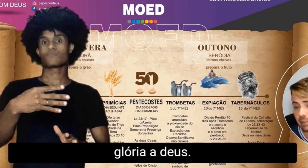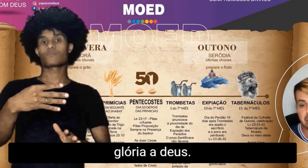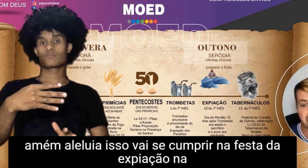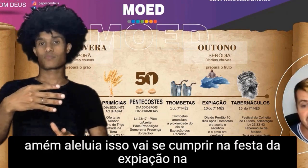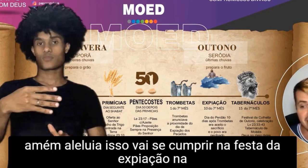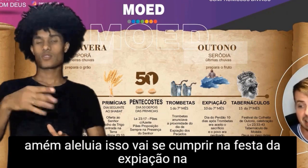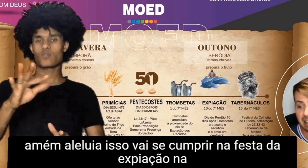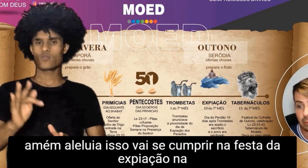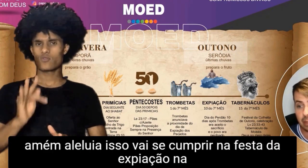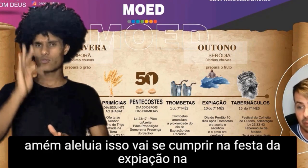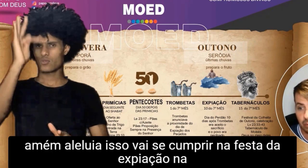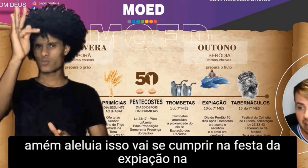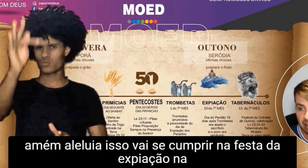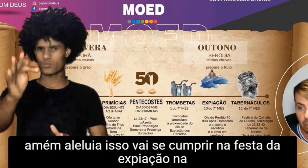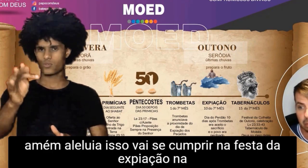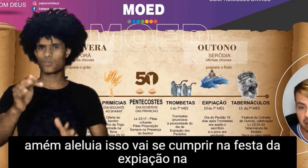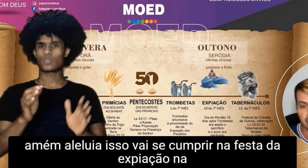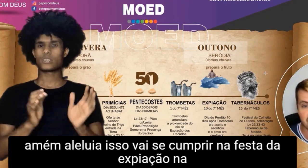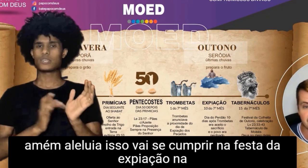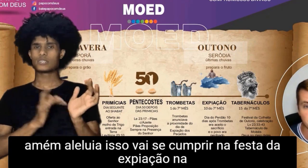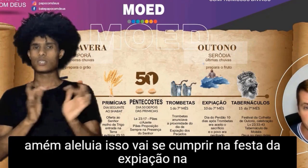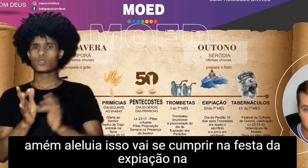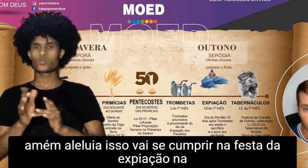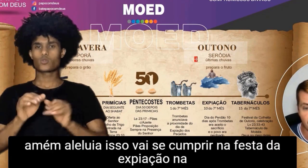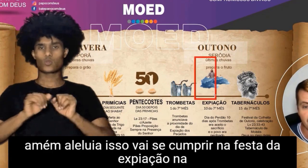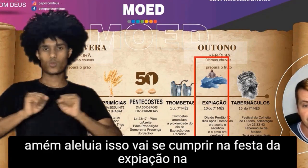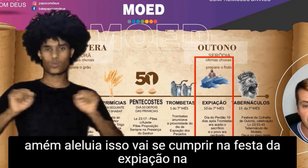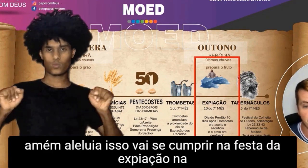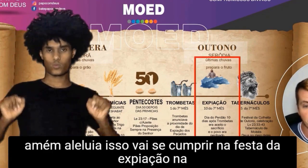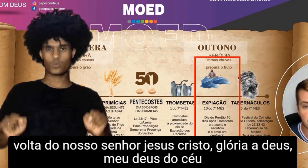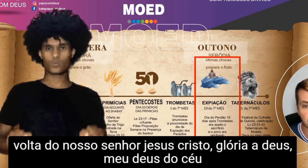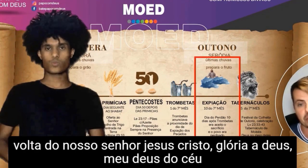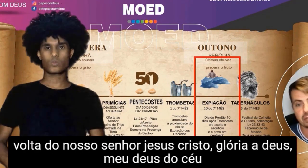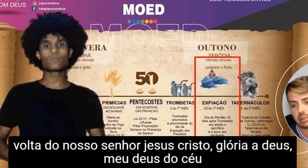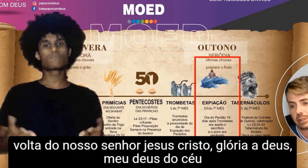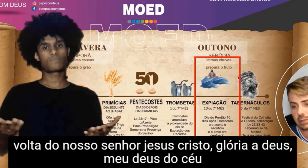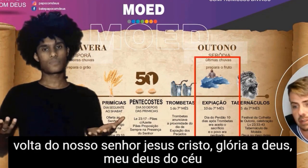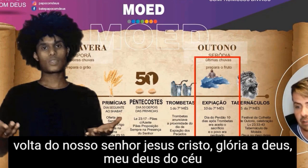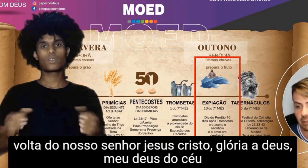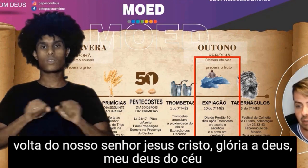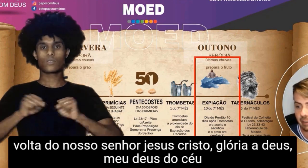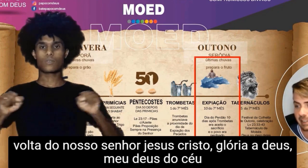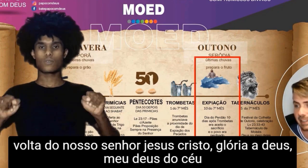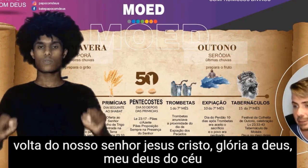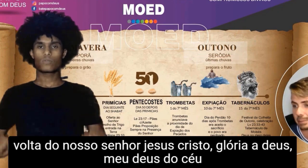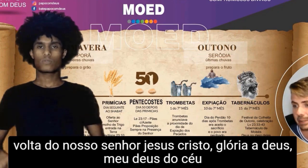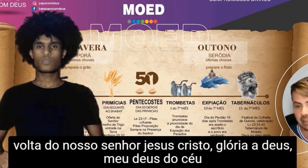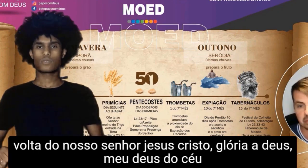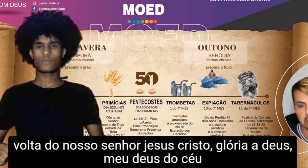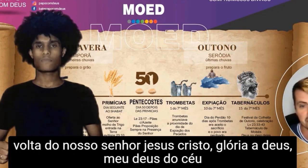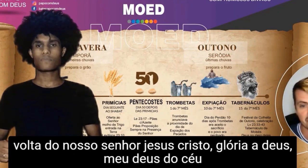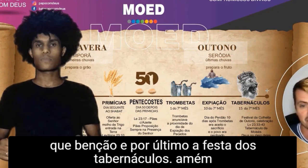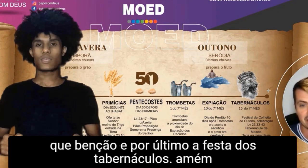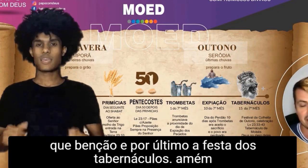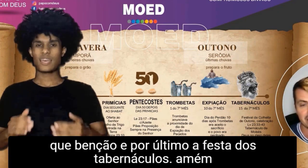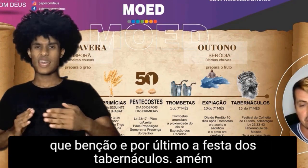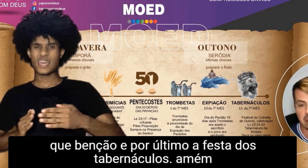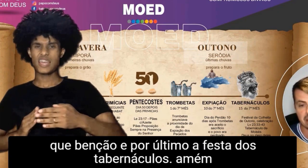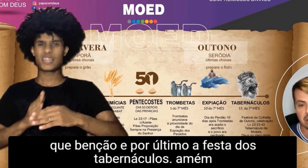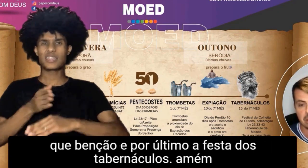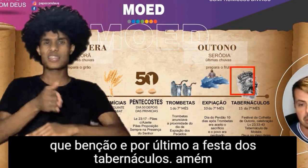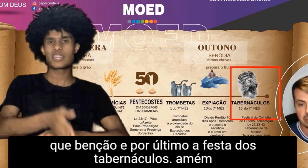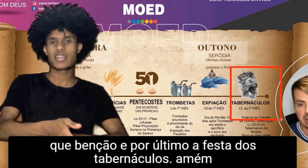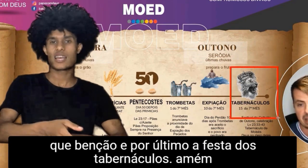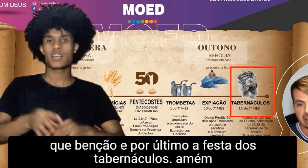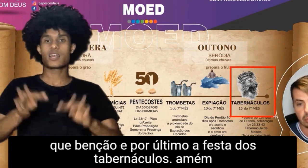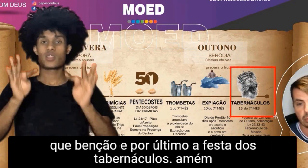a Deus, amém, aleluia. Isso vai se cumprir na festa da expiação, na volta do nosso Senhor Jesus Cristo. Glória a Deus, meu Deus do céu, que